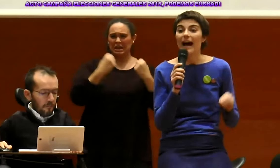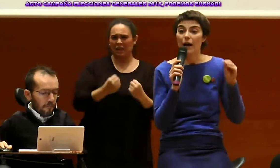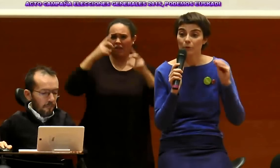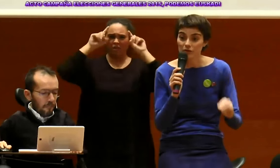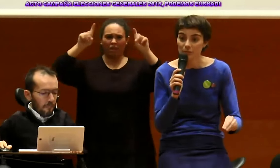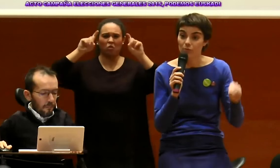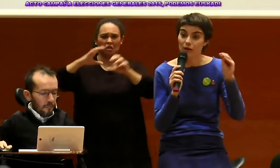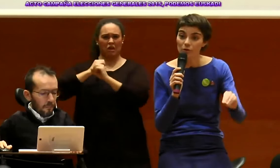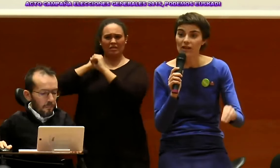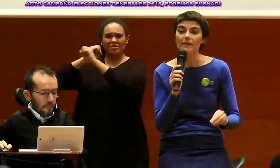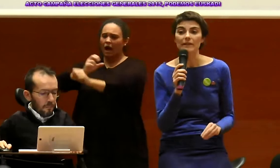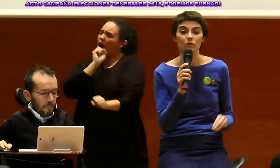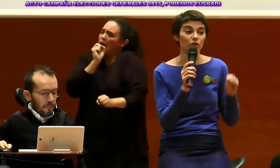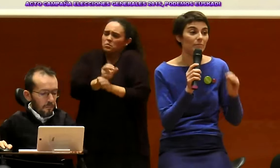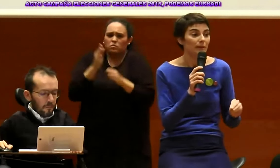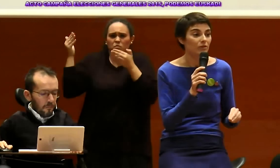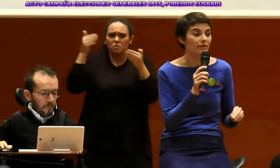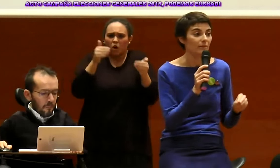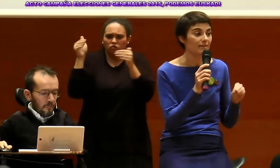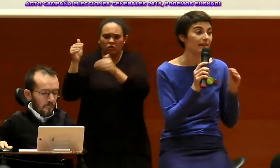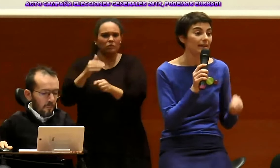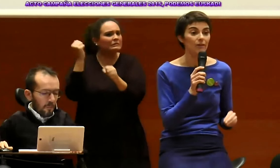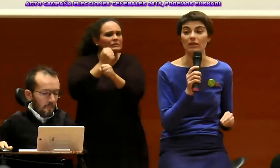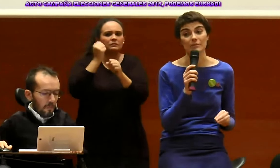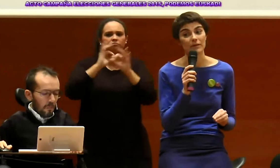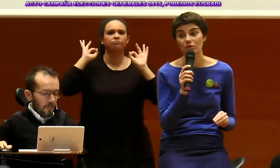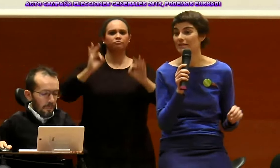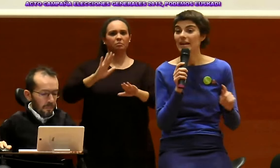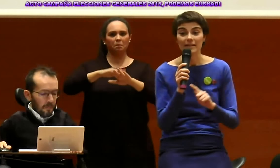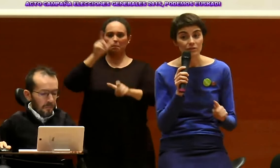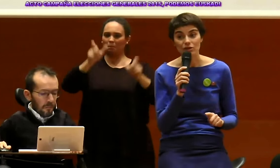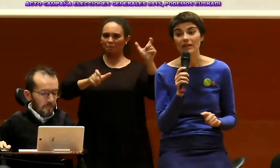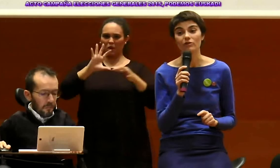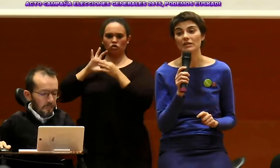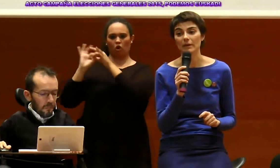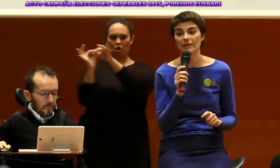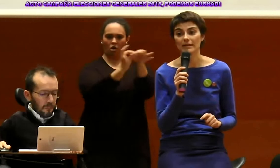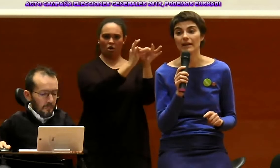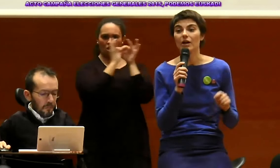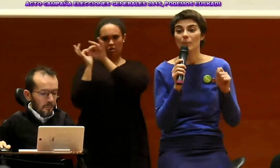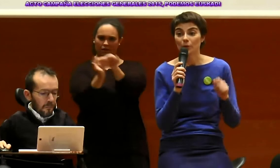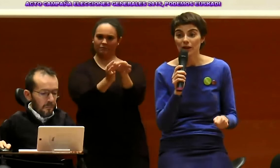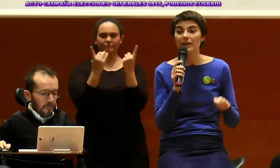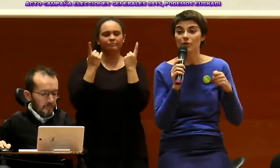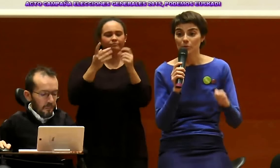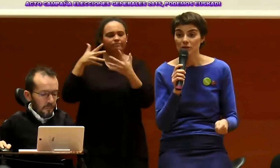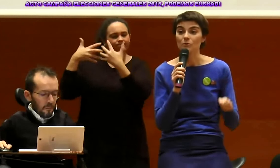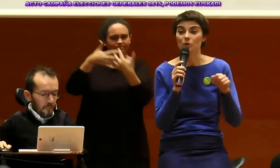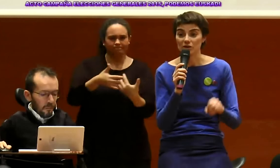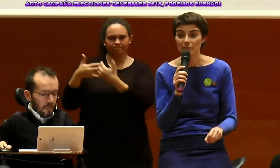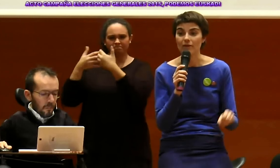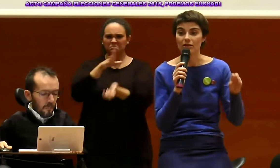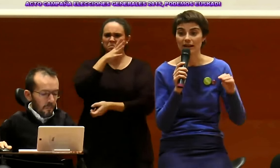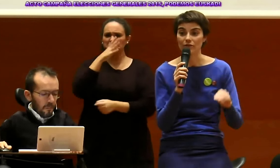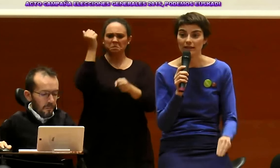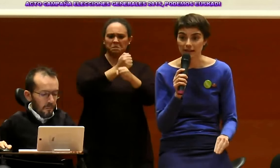dependencia. Apostemos, pongamos ahí dinero. Son empleos que además están ligados a las personas. Y eso sí que no se llevan a China. ¿Por qué no apostamos por